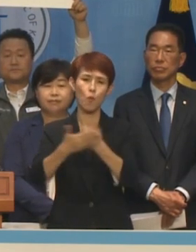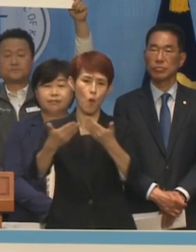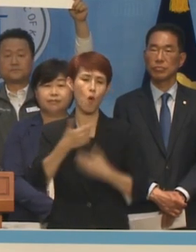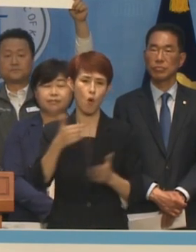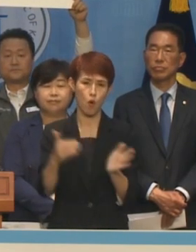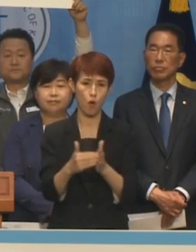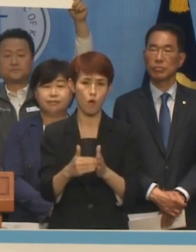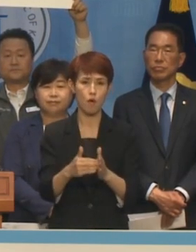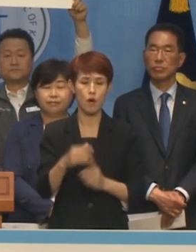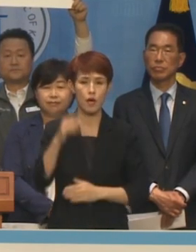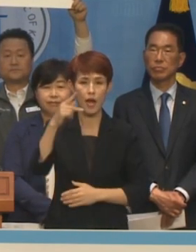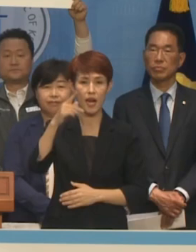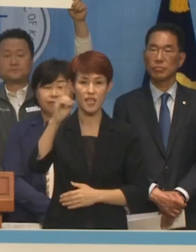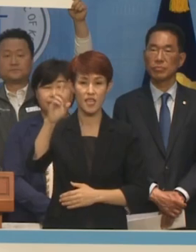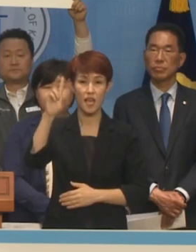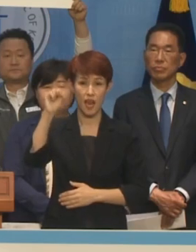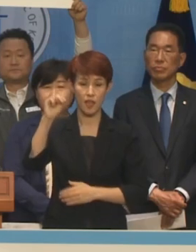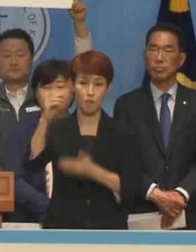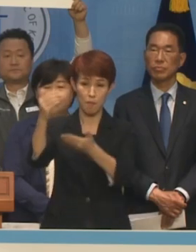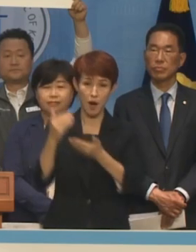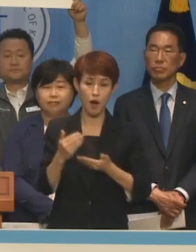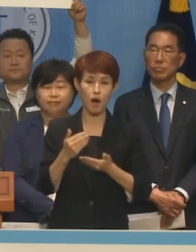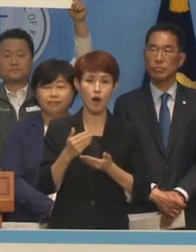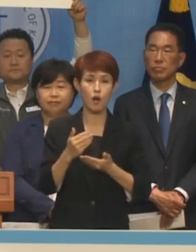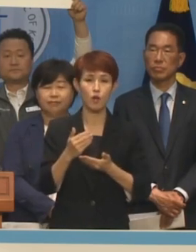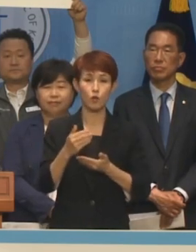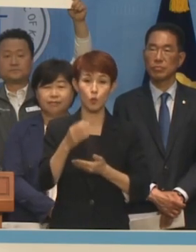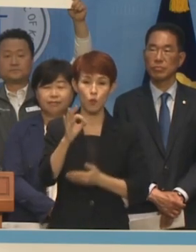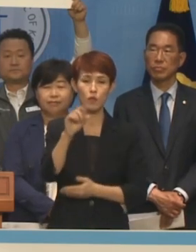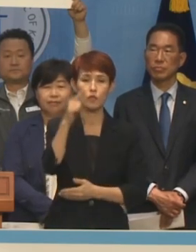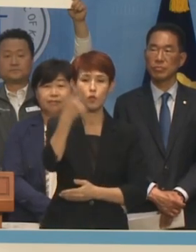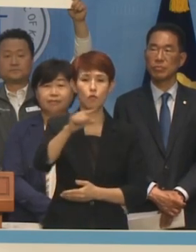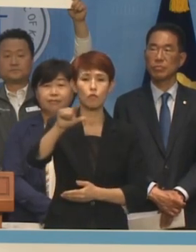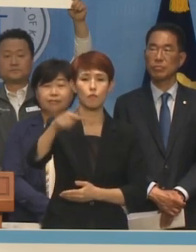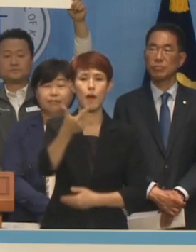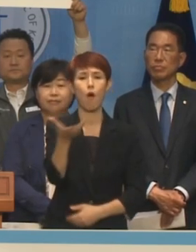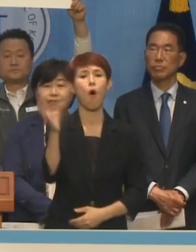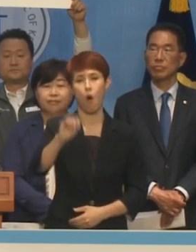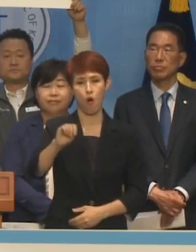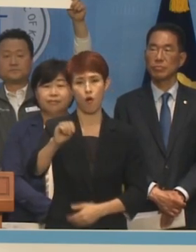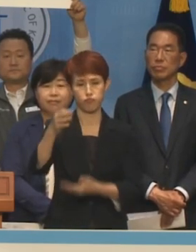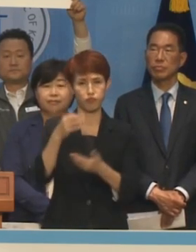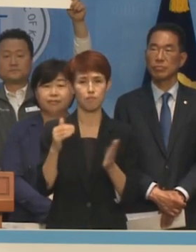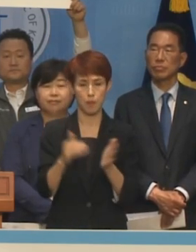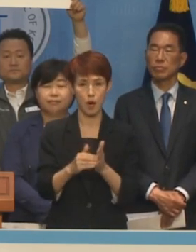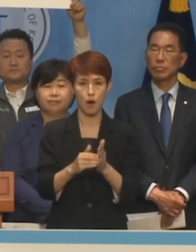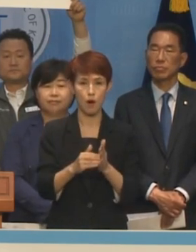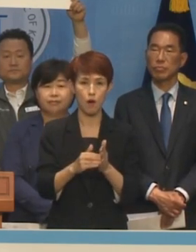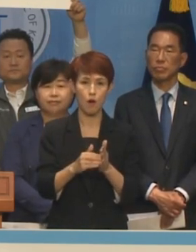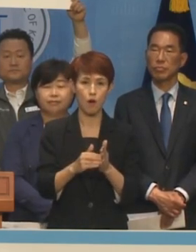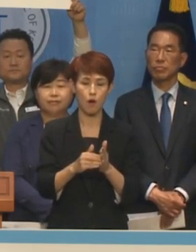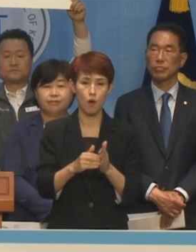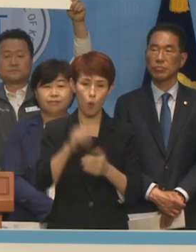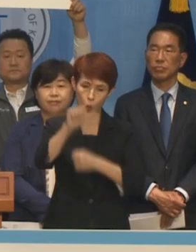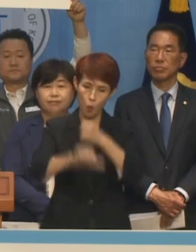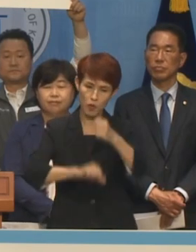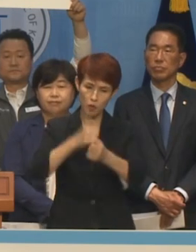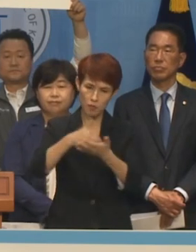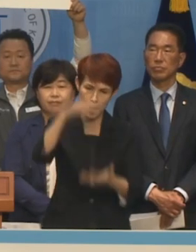받은 중간 배당금만 1,600억 원에 달하며 과거 5개년